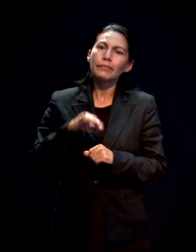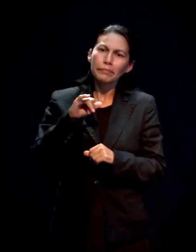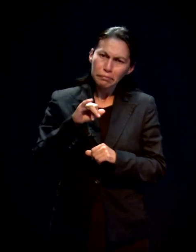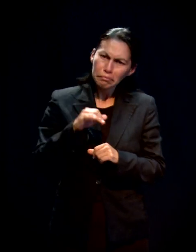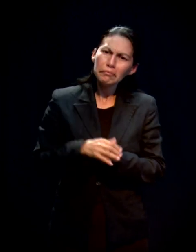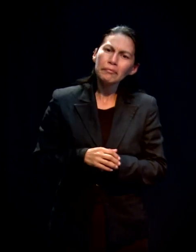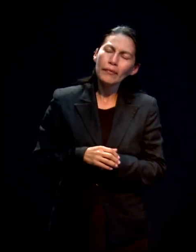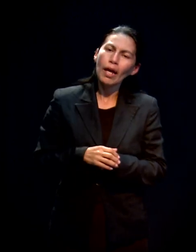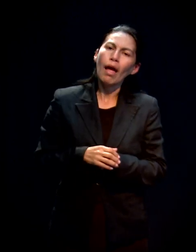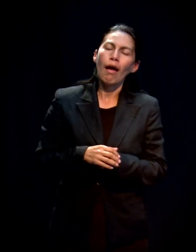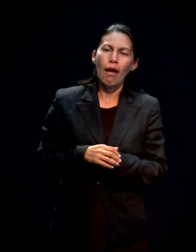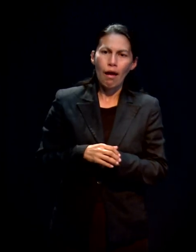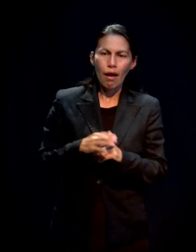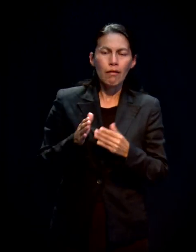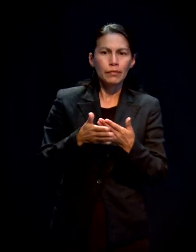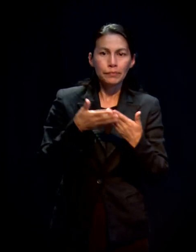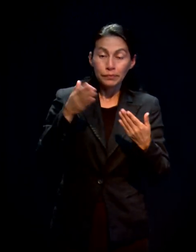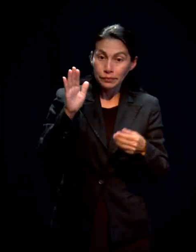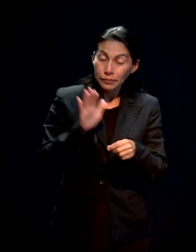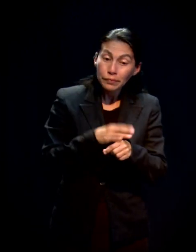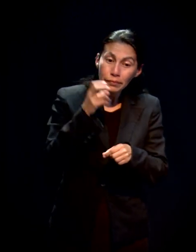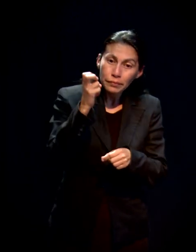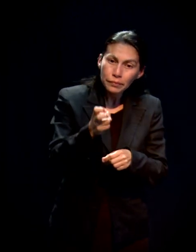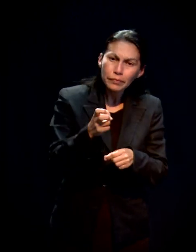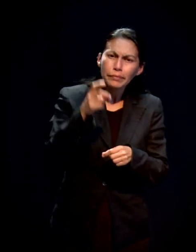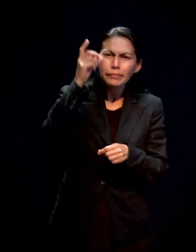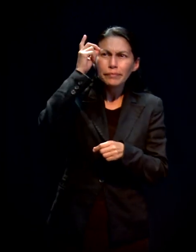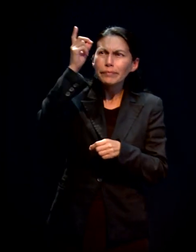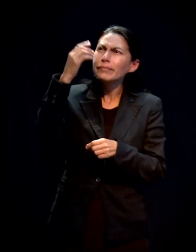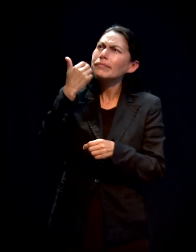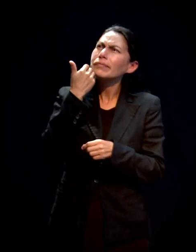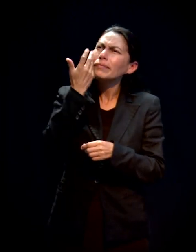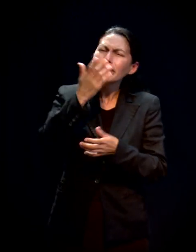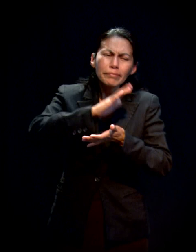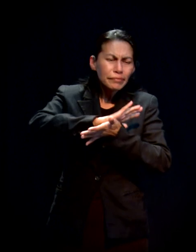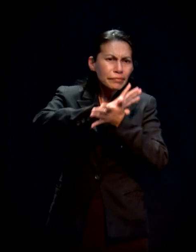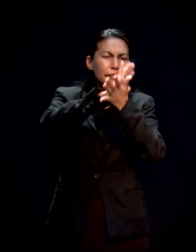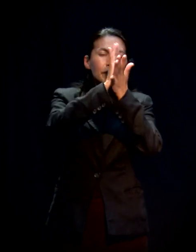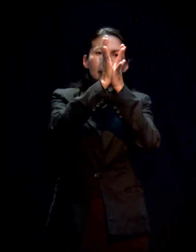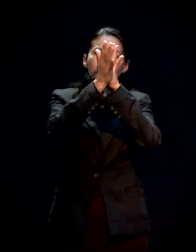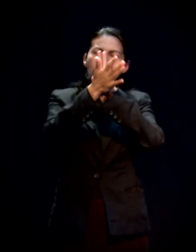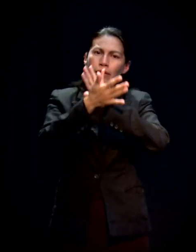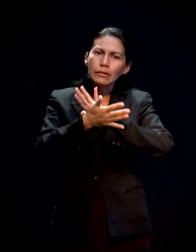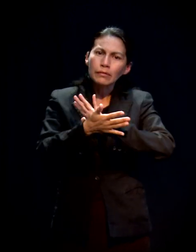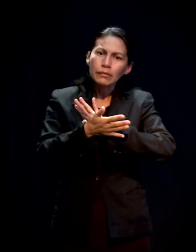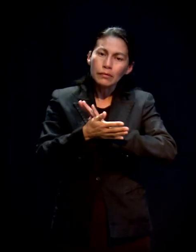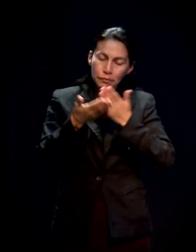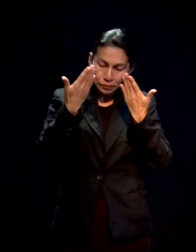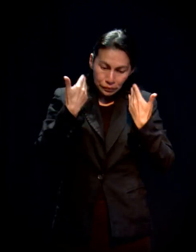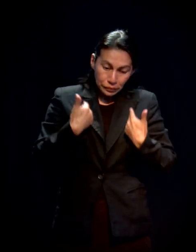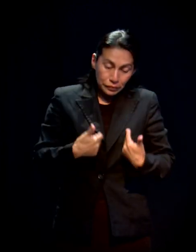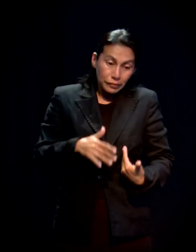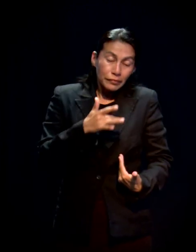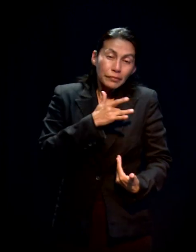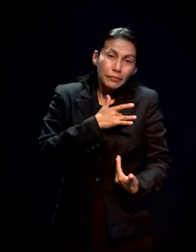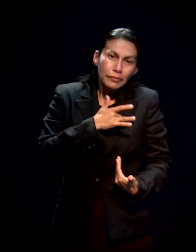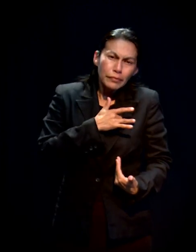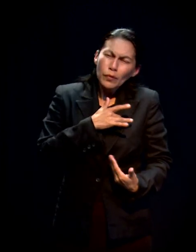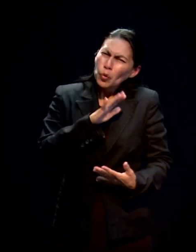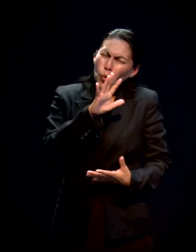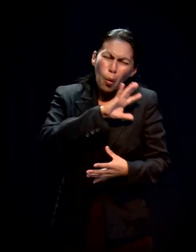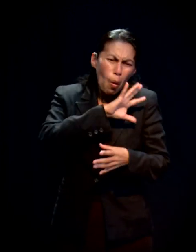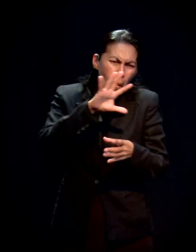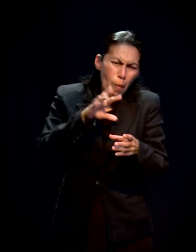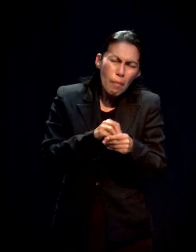eso digámoslo así el anhelo más grande de dios es realizar esa transformación del alma del